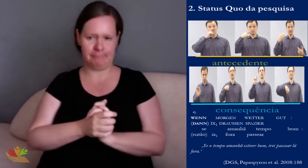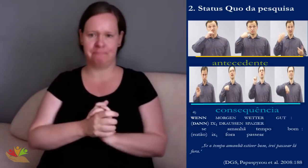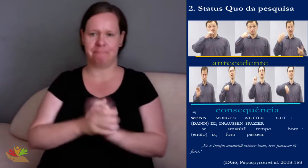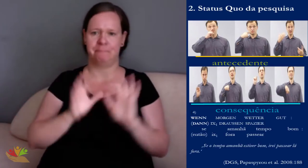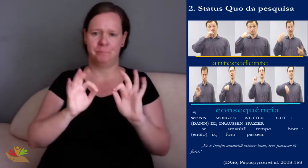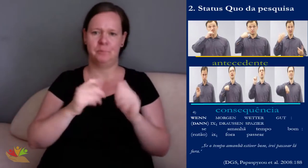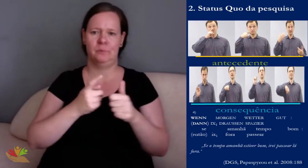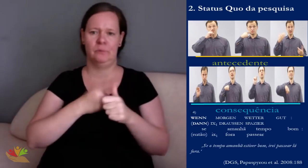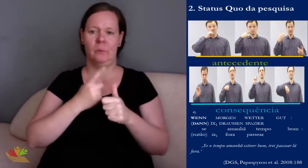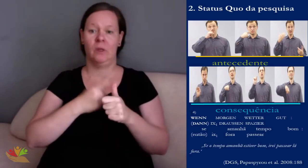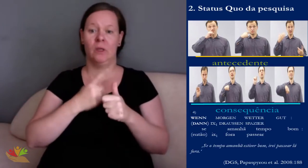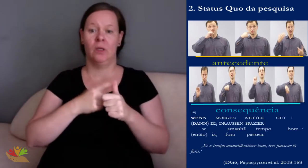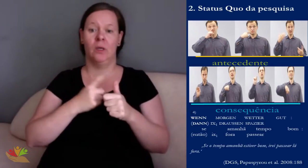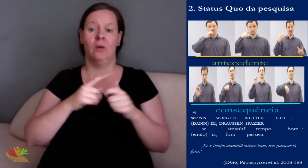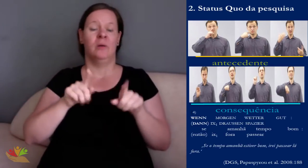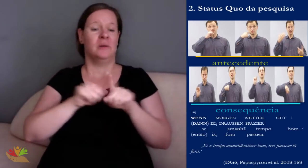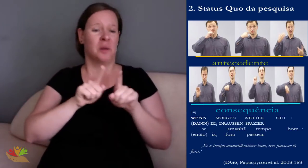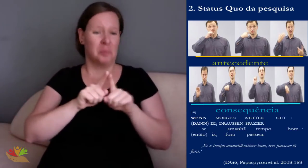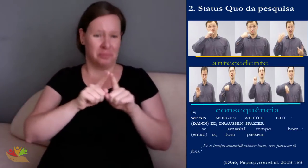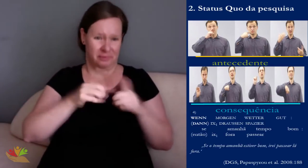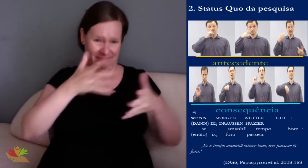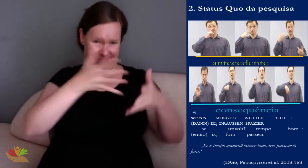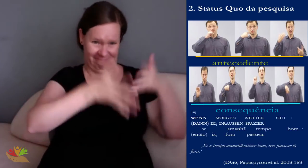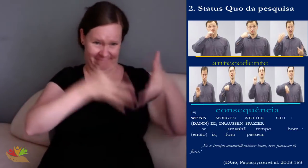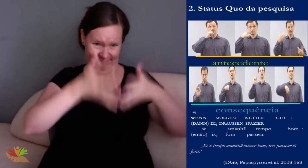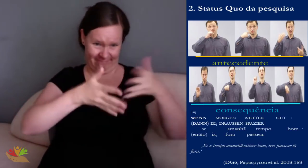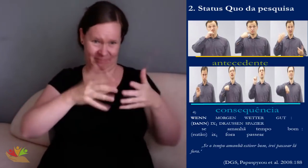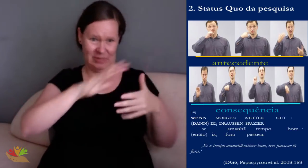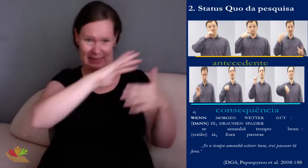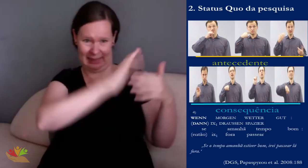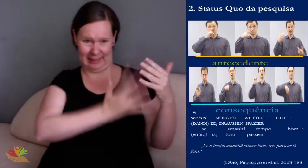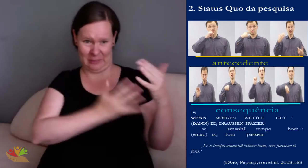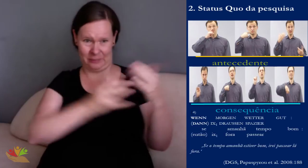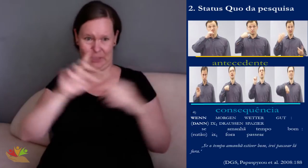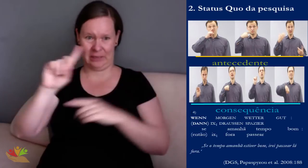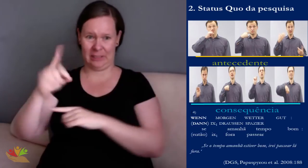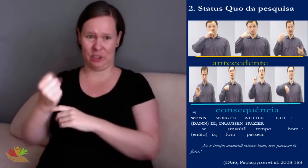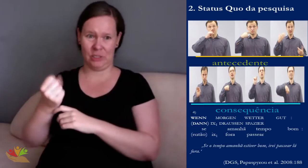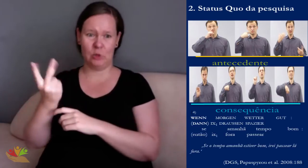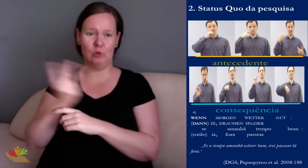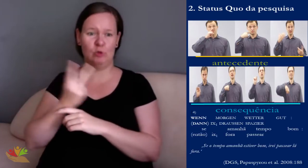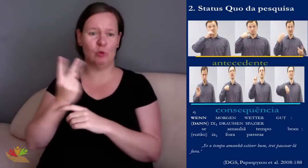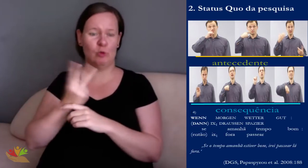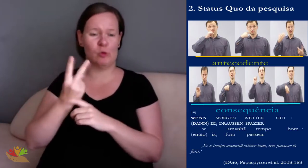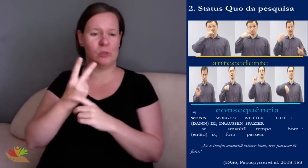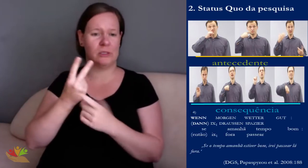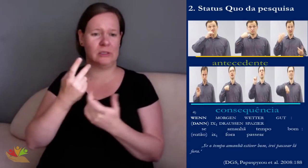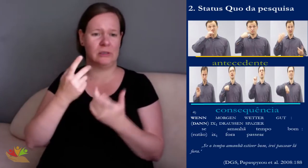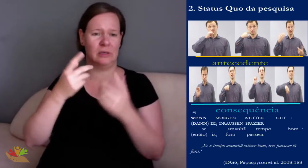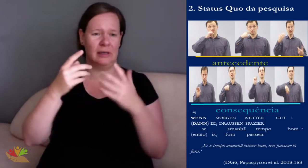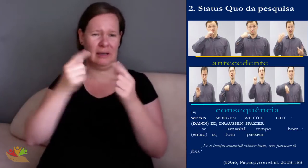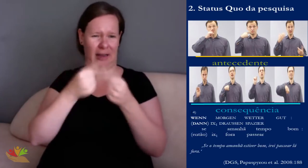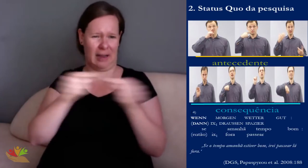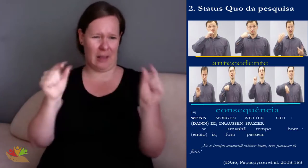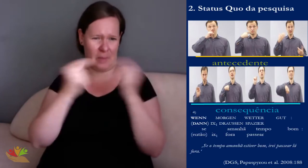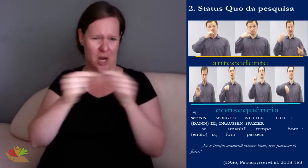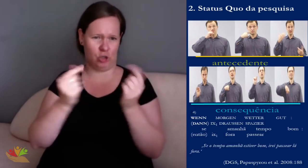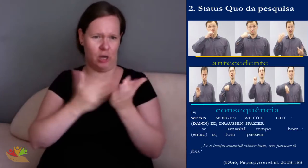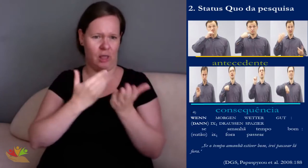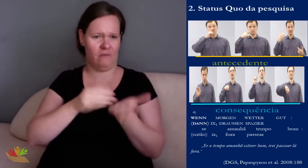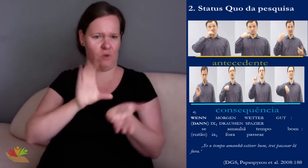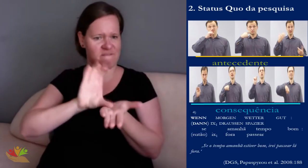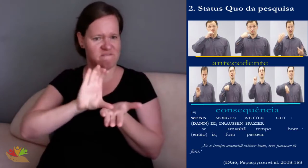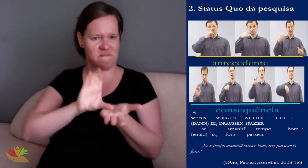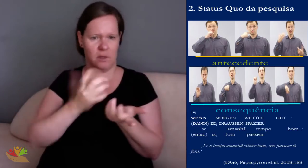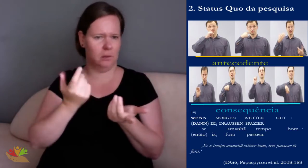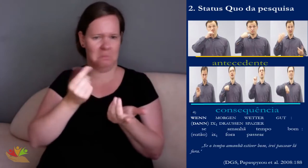alguns detalhes para saber se elas têm realmente essas conjunções ou não que aparecem nas orações complexas de línguas orais.